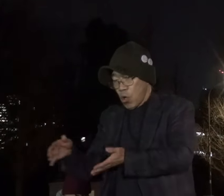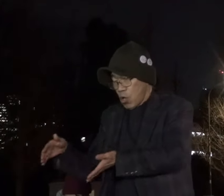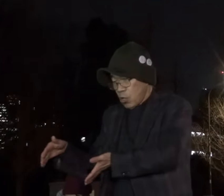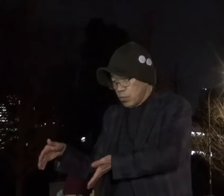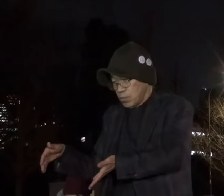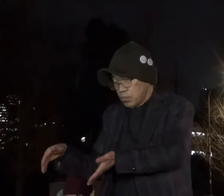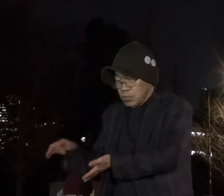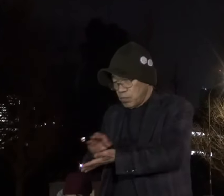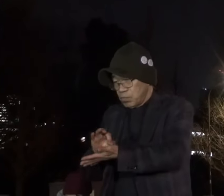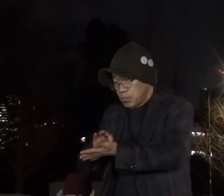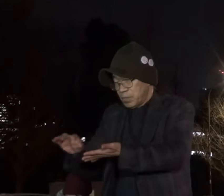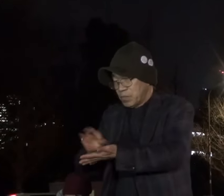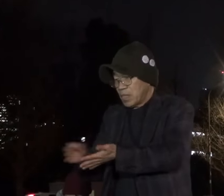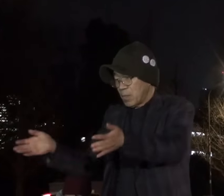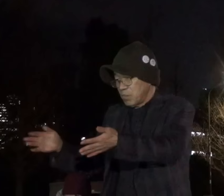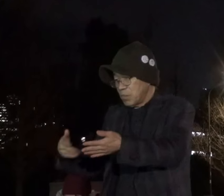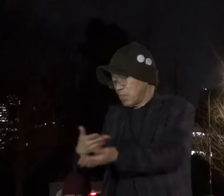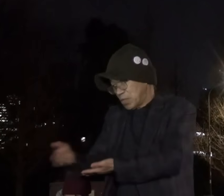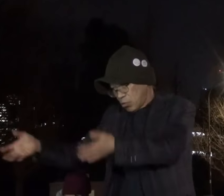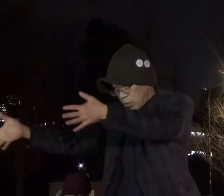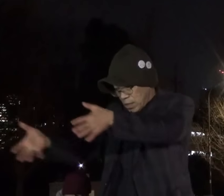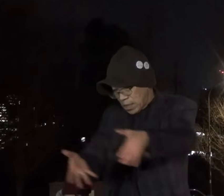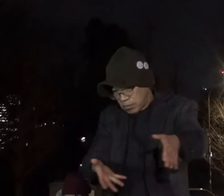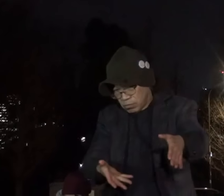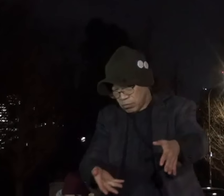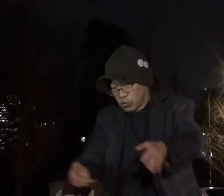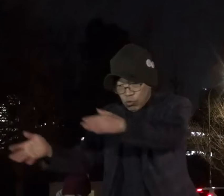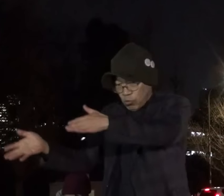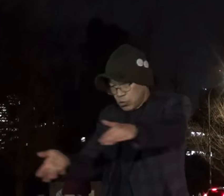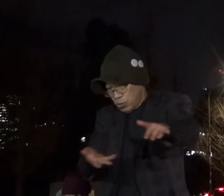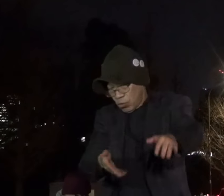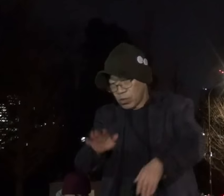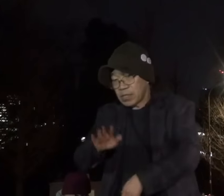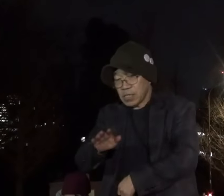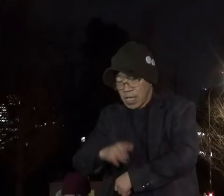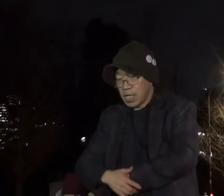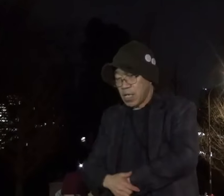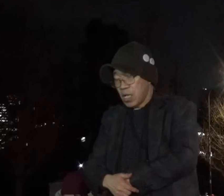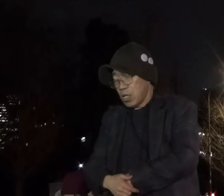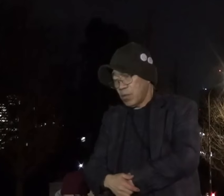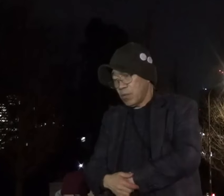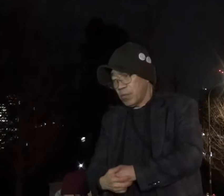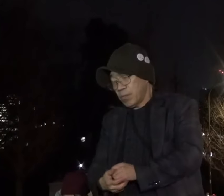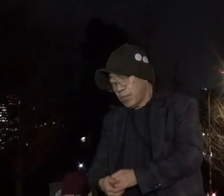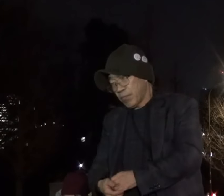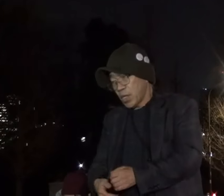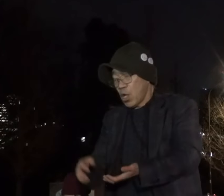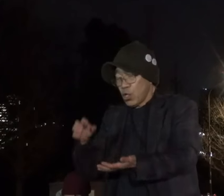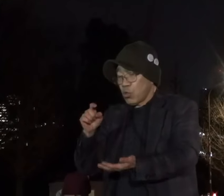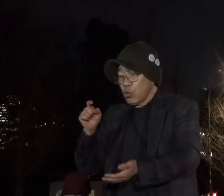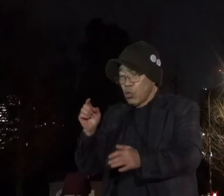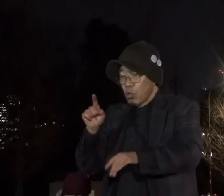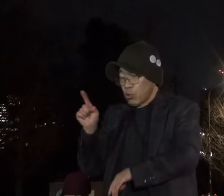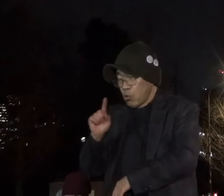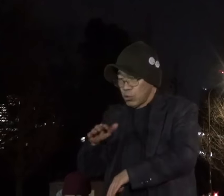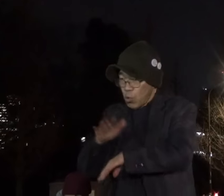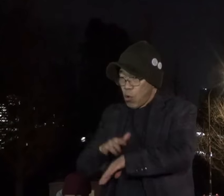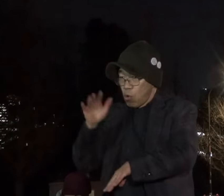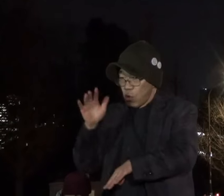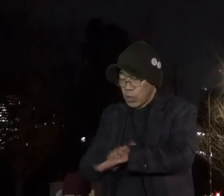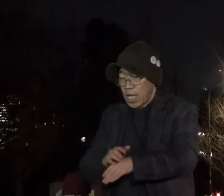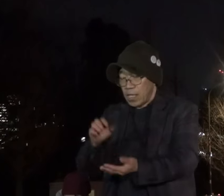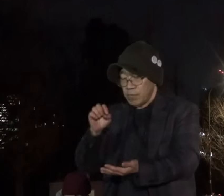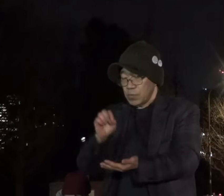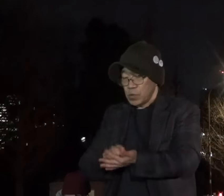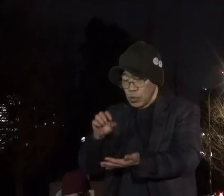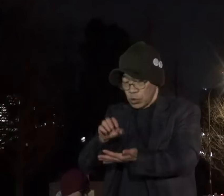るのか疑問です。周囲の山もどのような方法で除染するのか連絡もありません。私